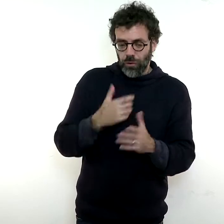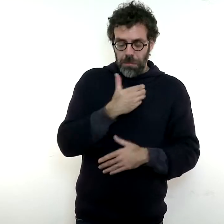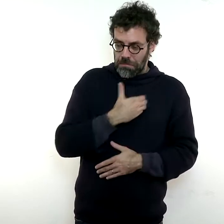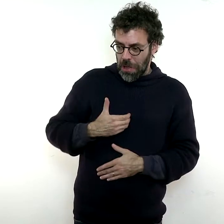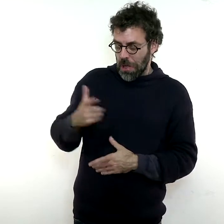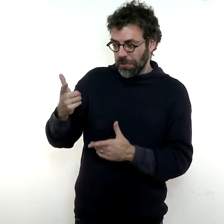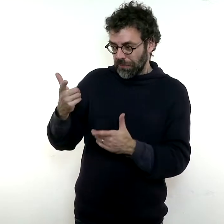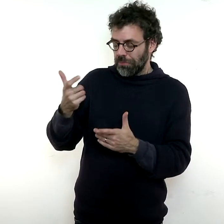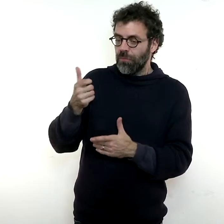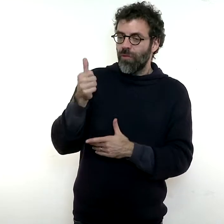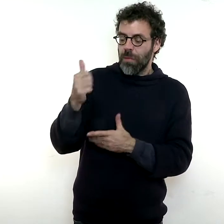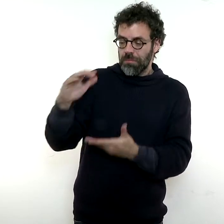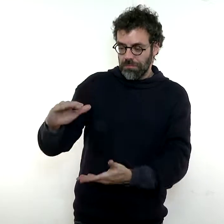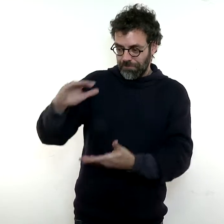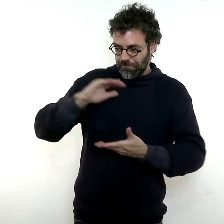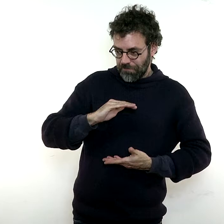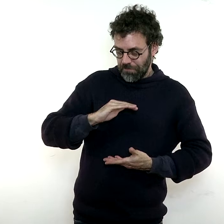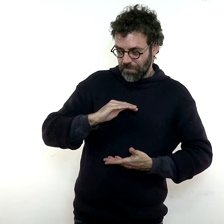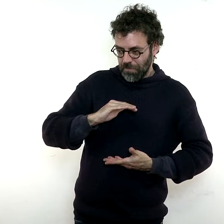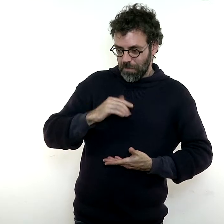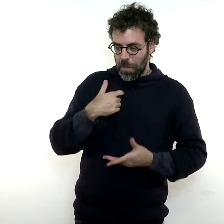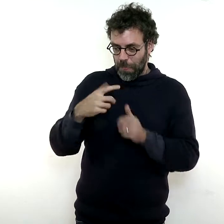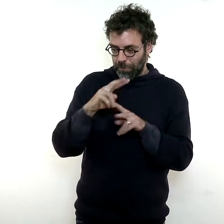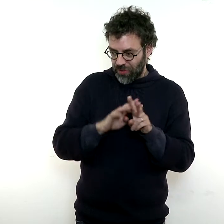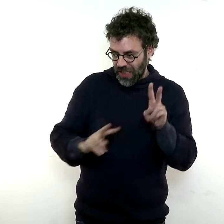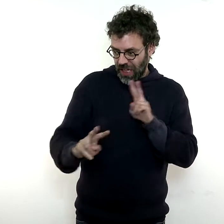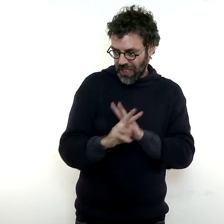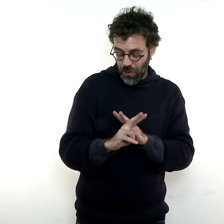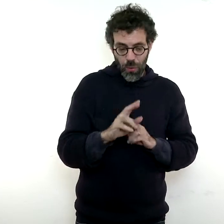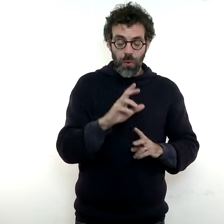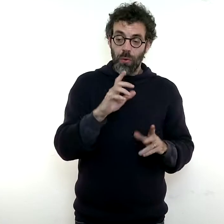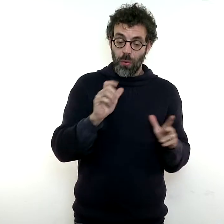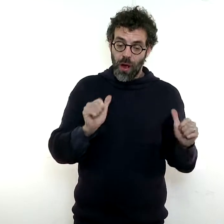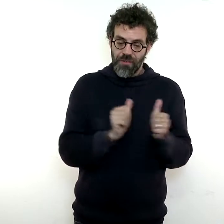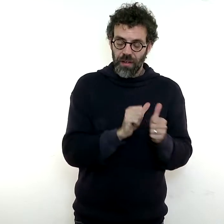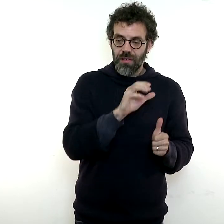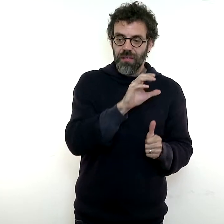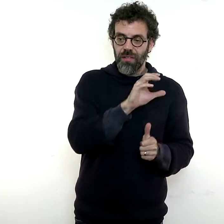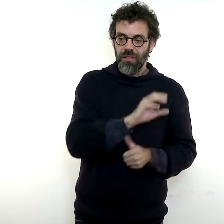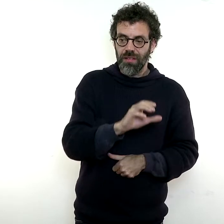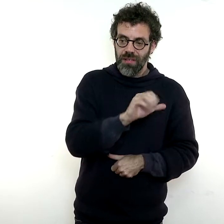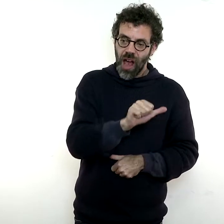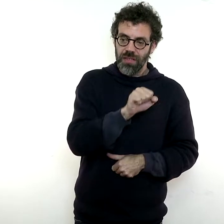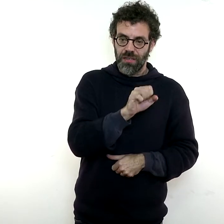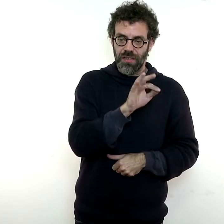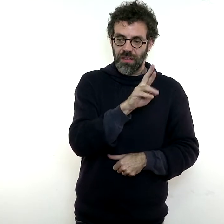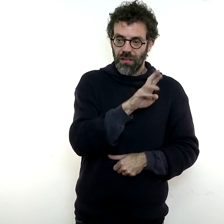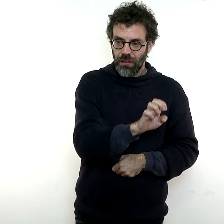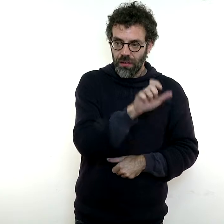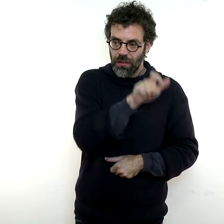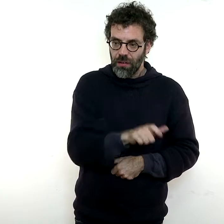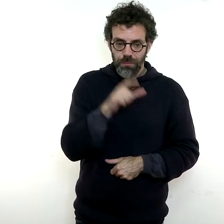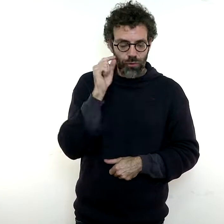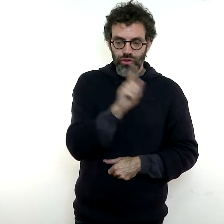de la démocratie participative auprès de Gérard Castres, adjoint, vous m'avez demandé de faire un état des lieux au début de ce qu'étaient les